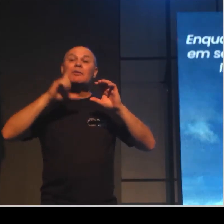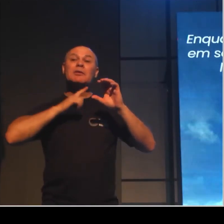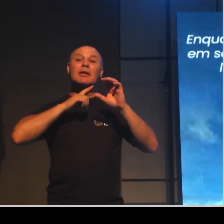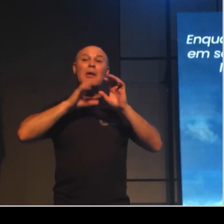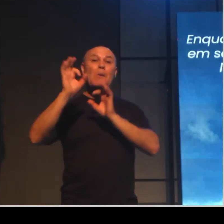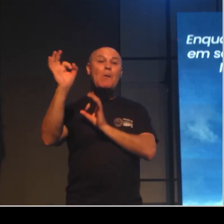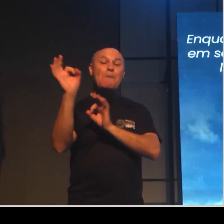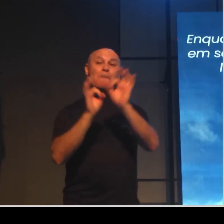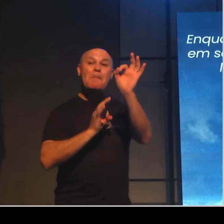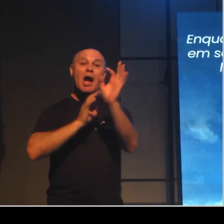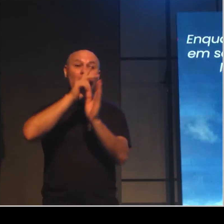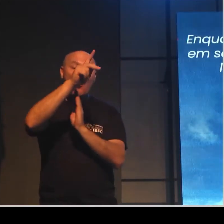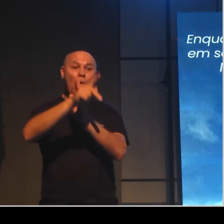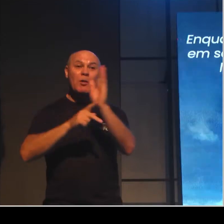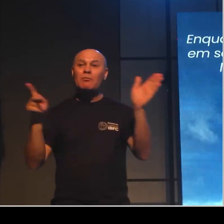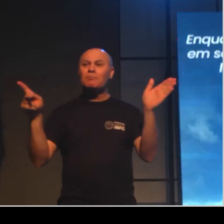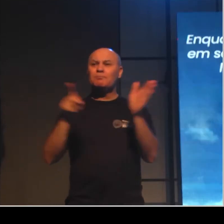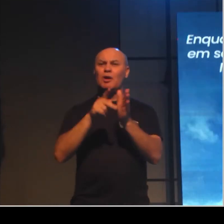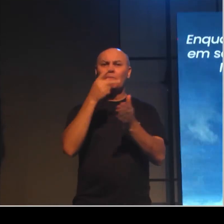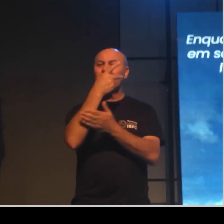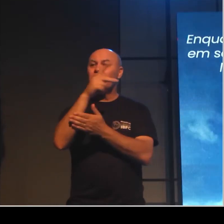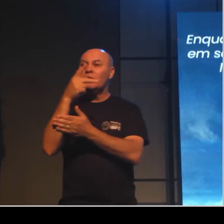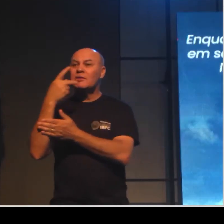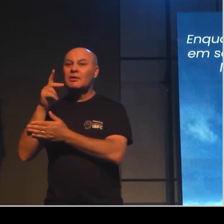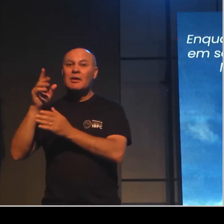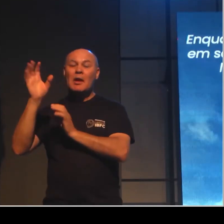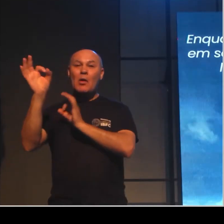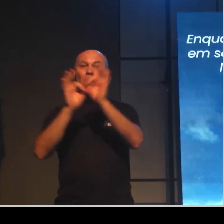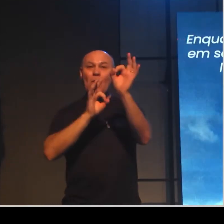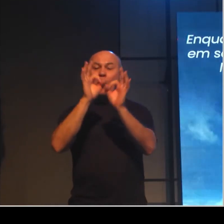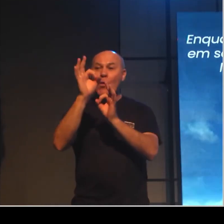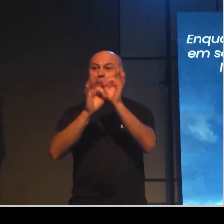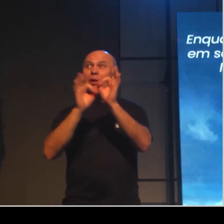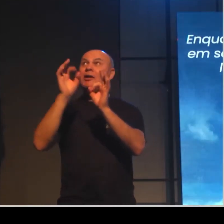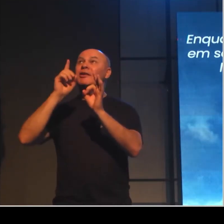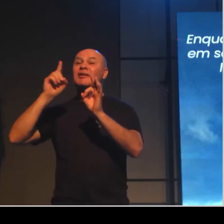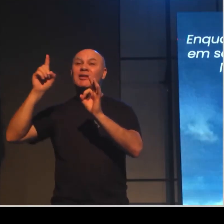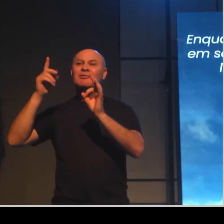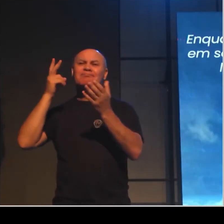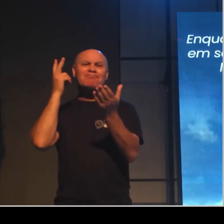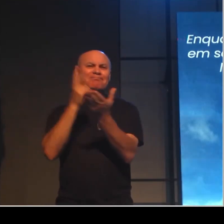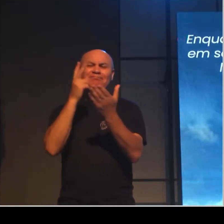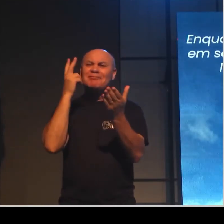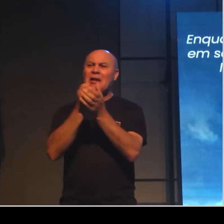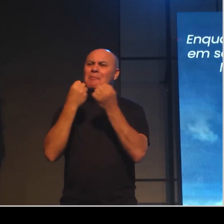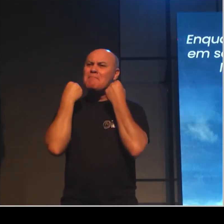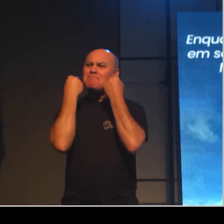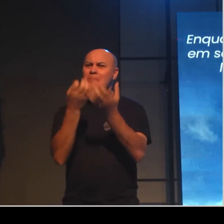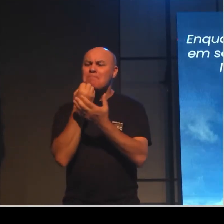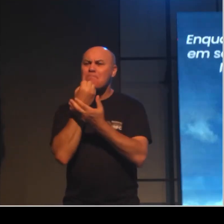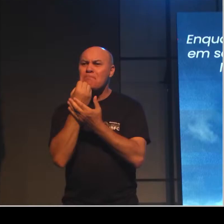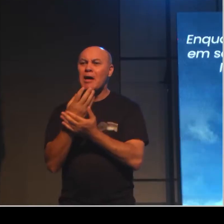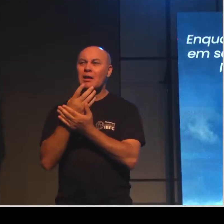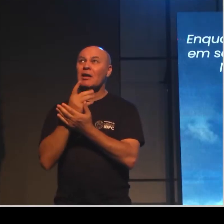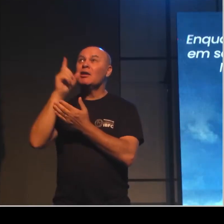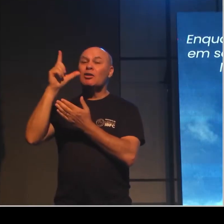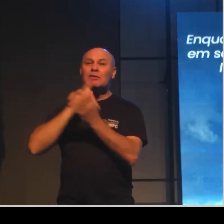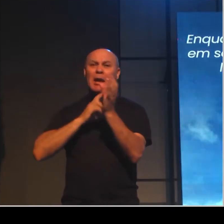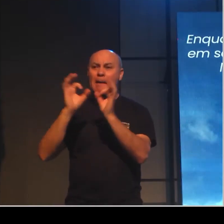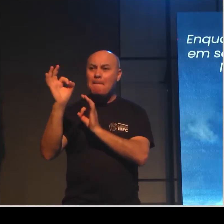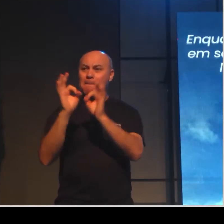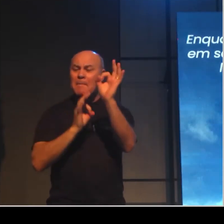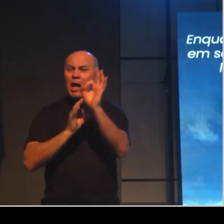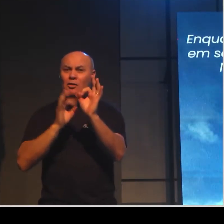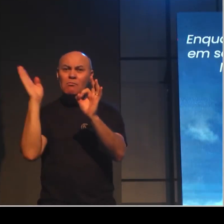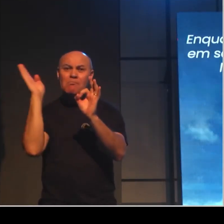você são planos de bem. São planos não de mal. Porque eu quero dar para